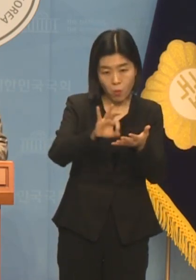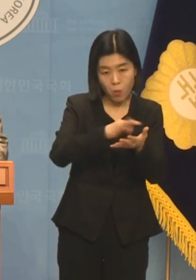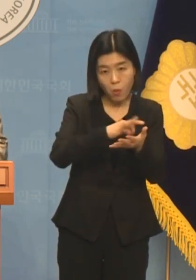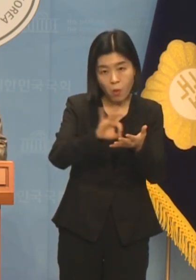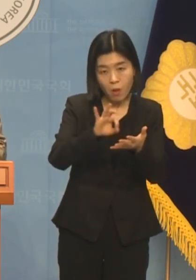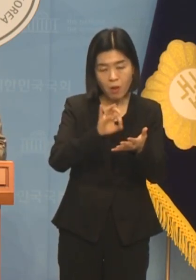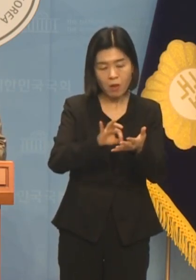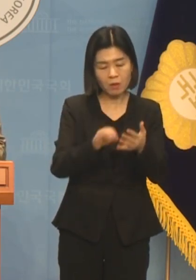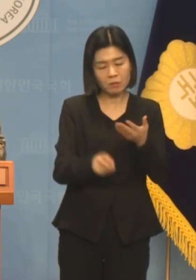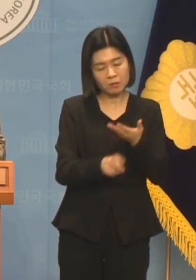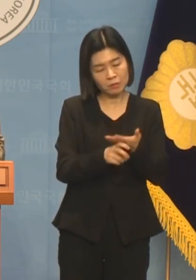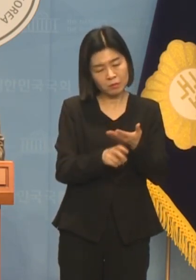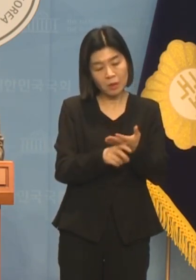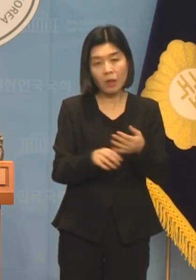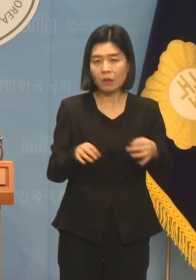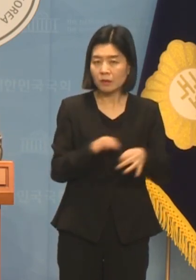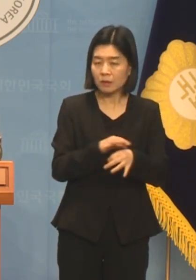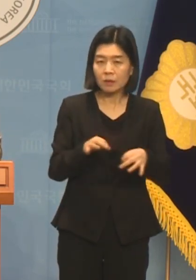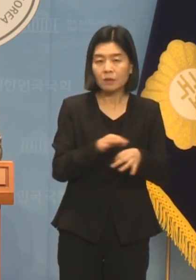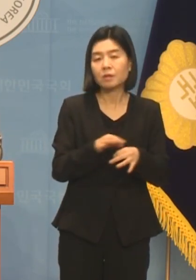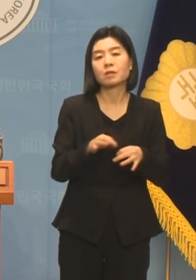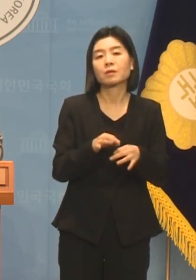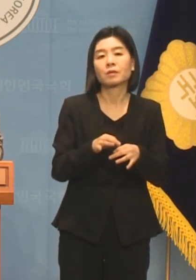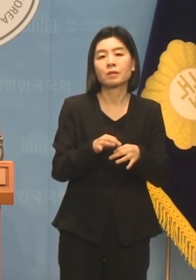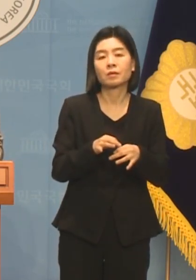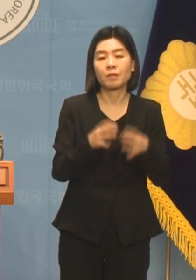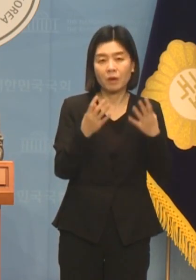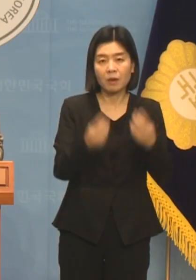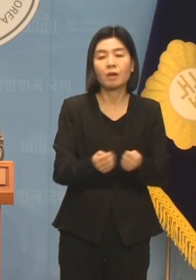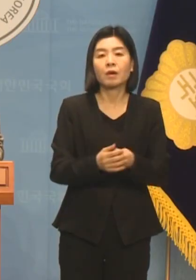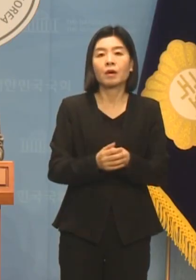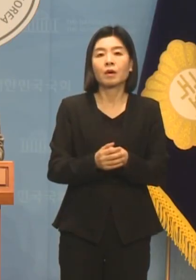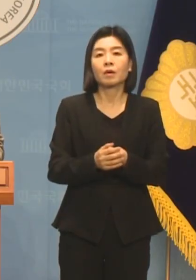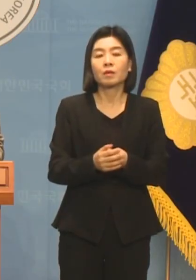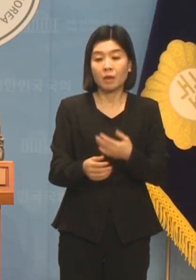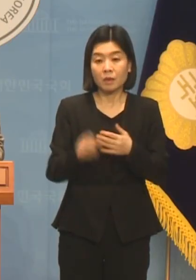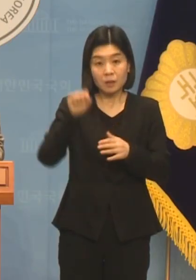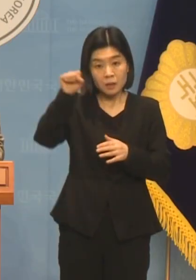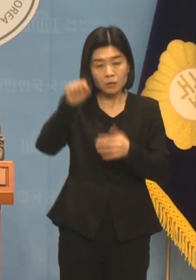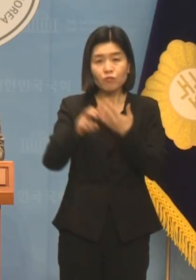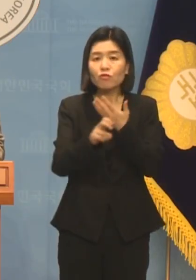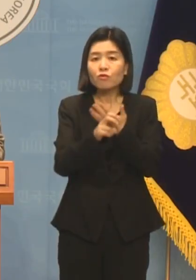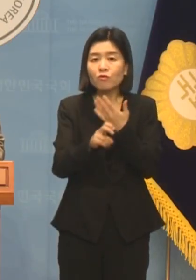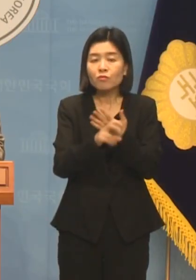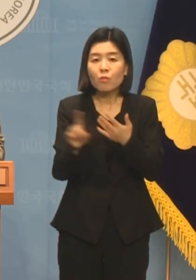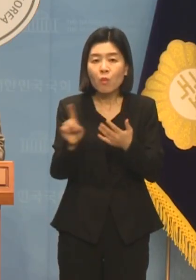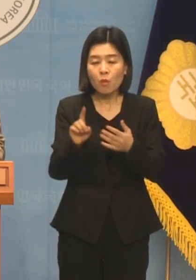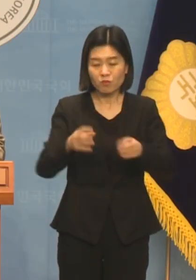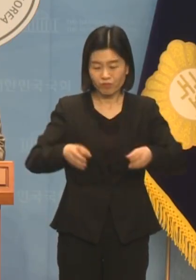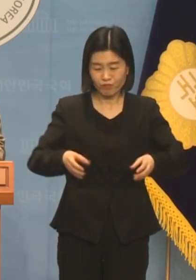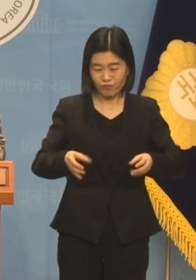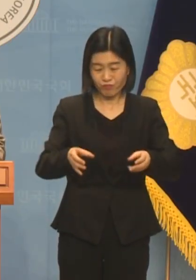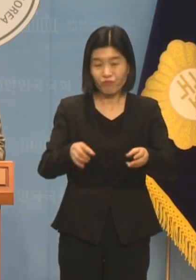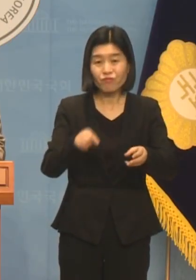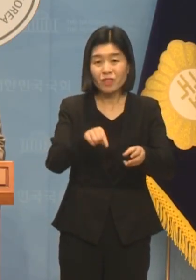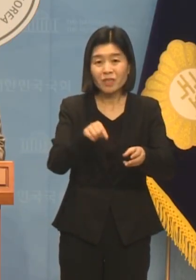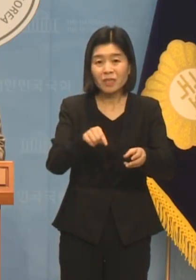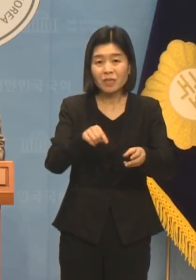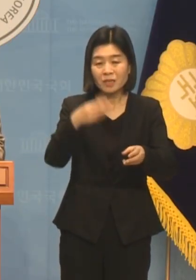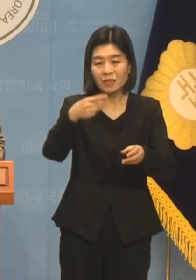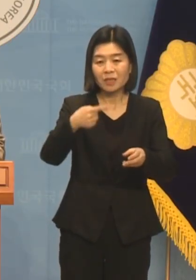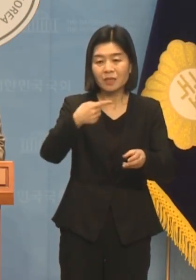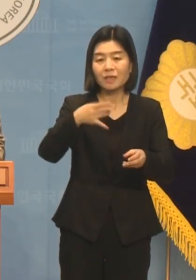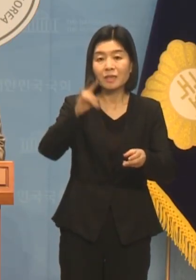불법과 부정이 가득했습니다. 먼저 앞서 말씀드린 불법 시위 트랙터는 문재인 정부 당시인